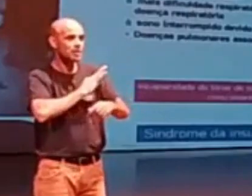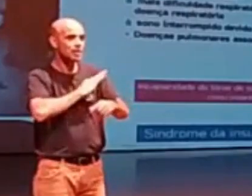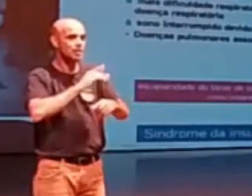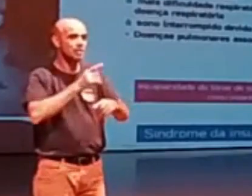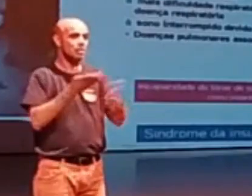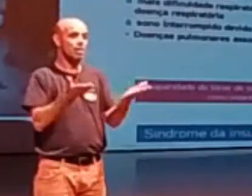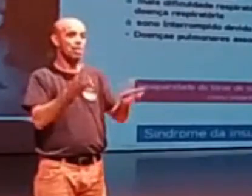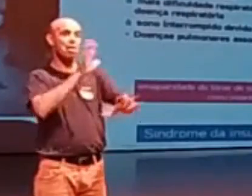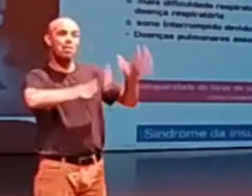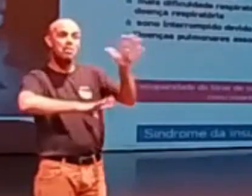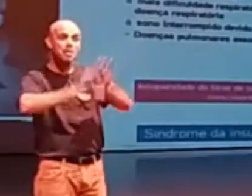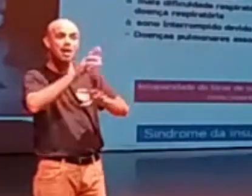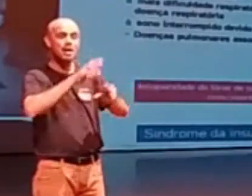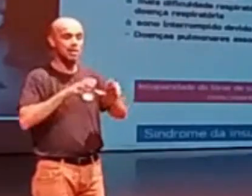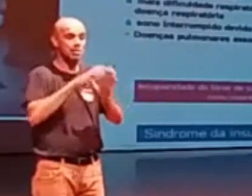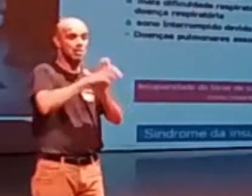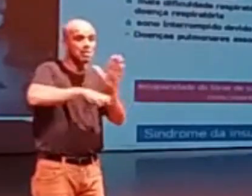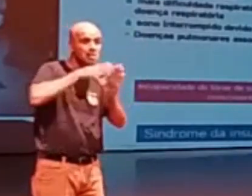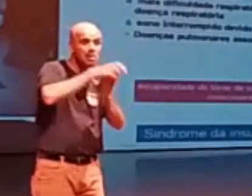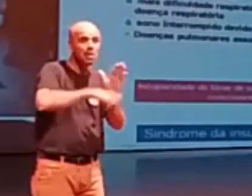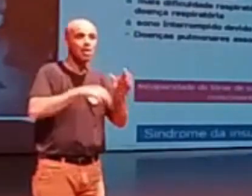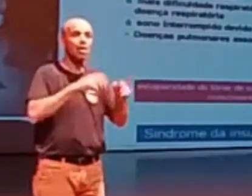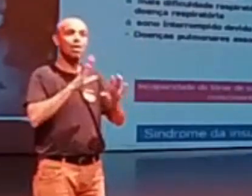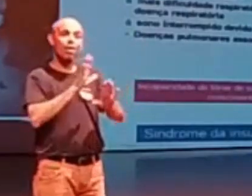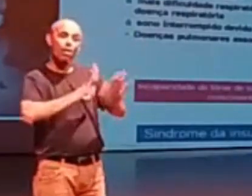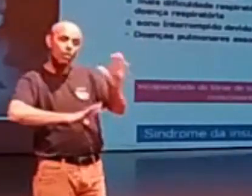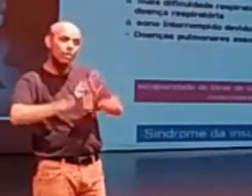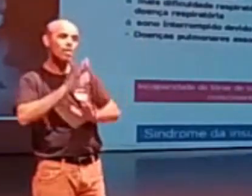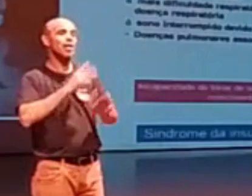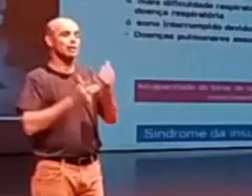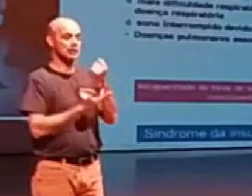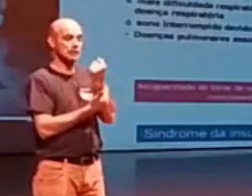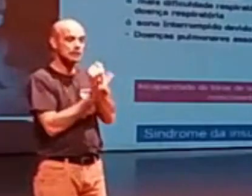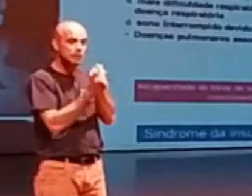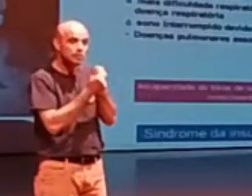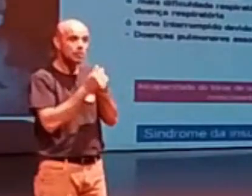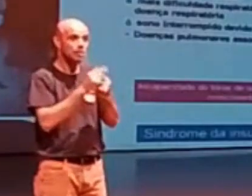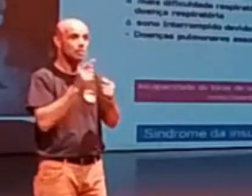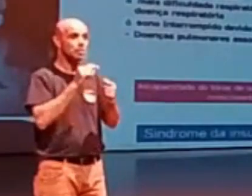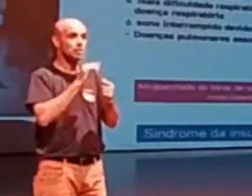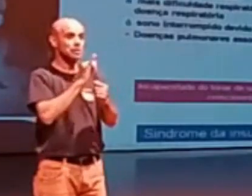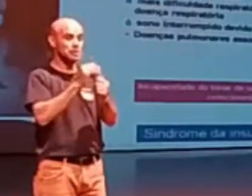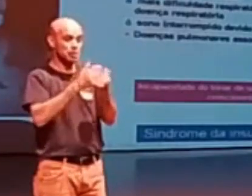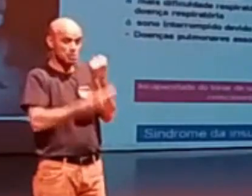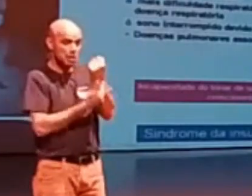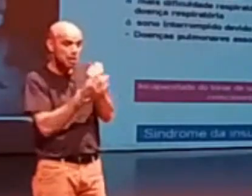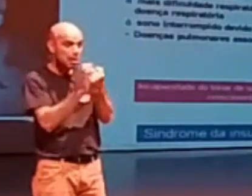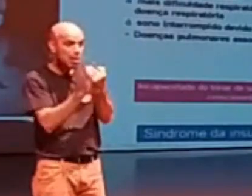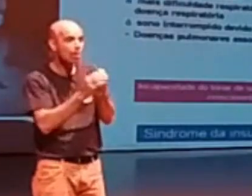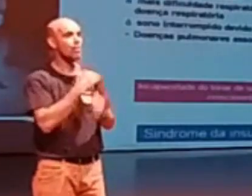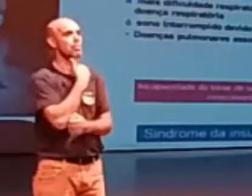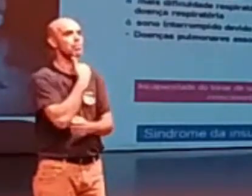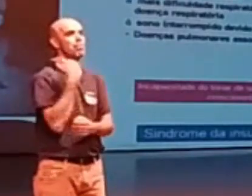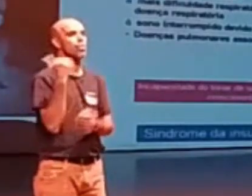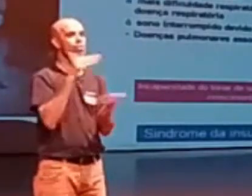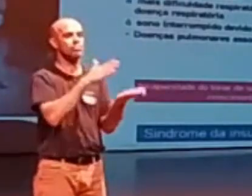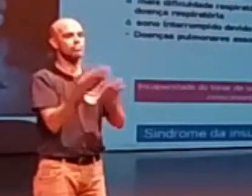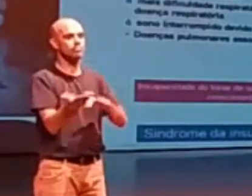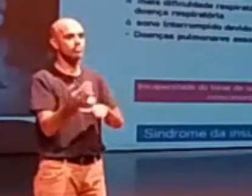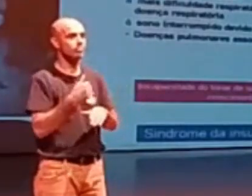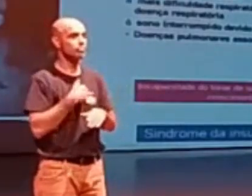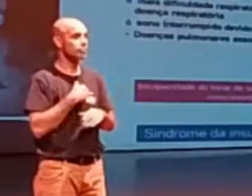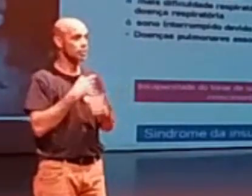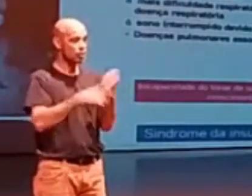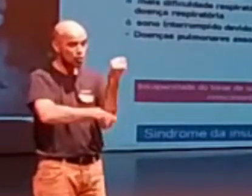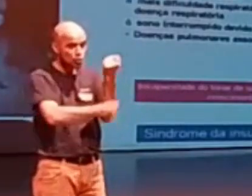ficar paraplégico, olha, não sei o quê, olha, veja bem, se não operar agora vai morrer. Pô, pelo amor de Deus, escoliose não é